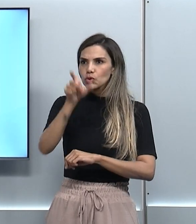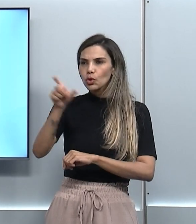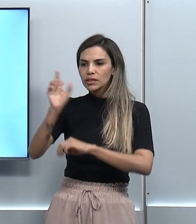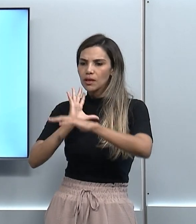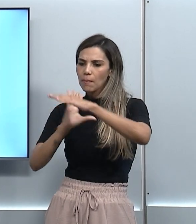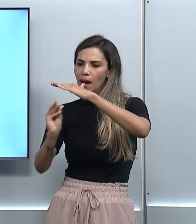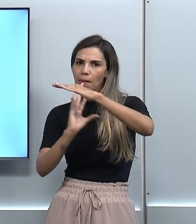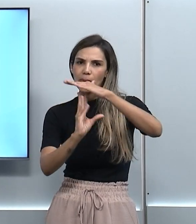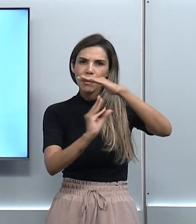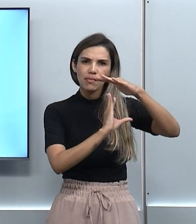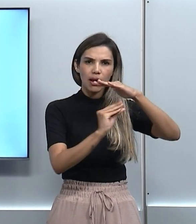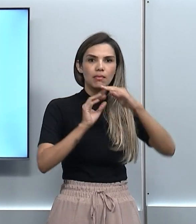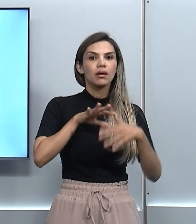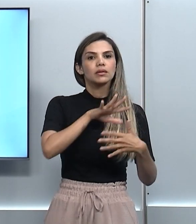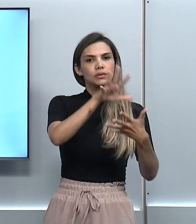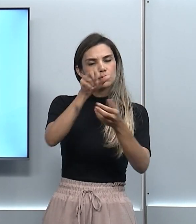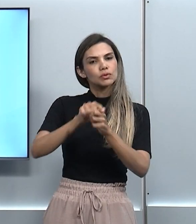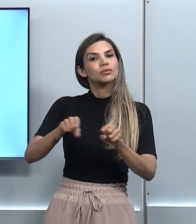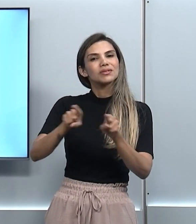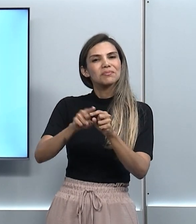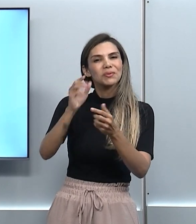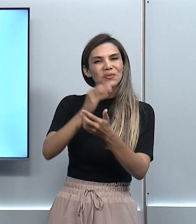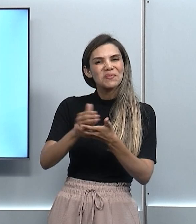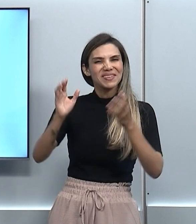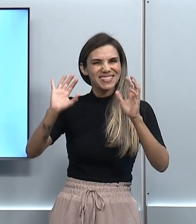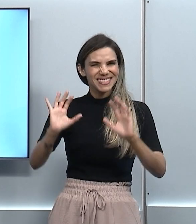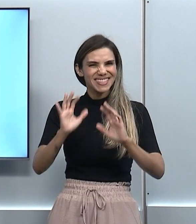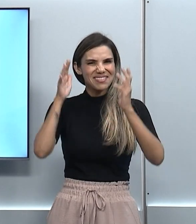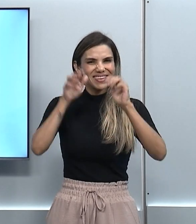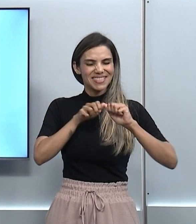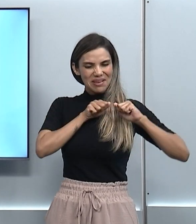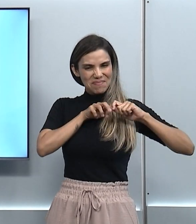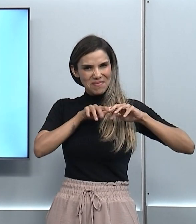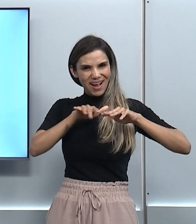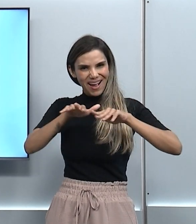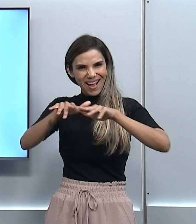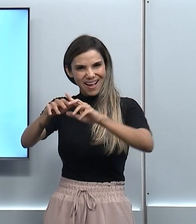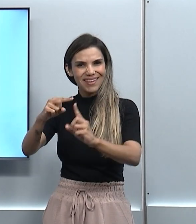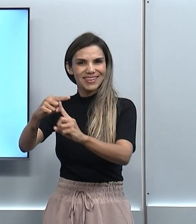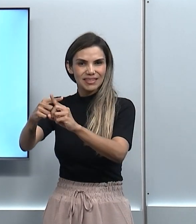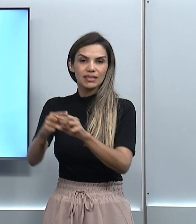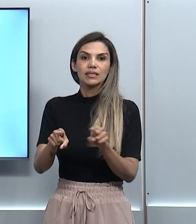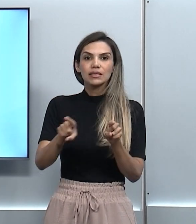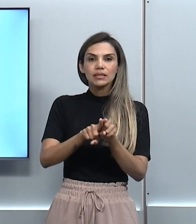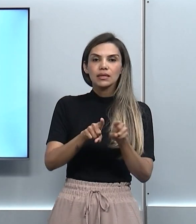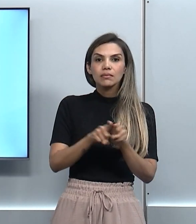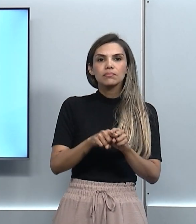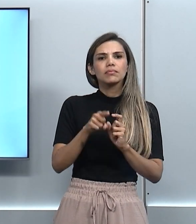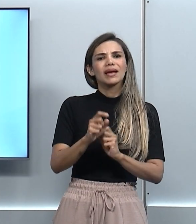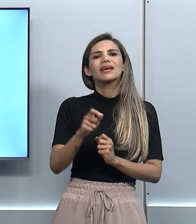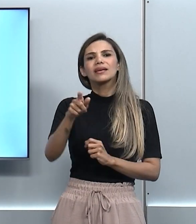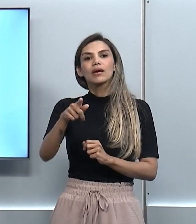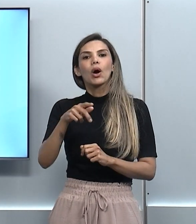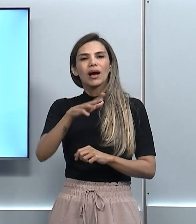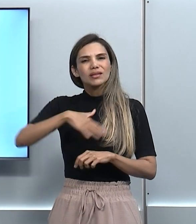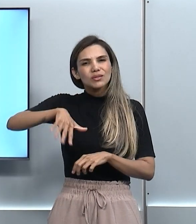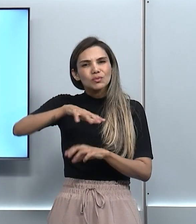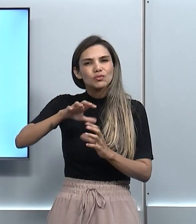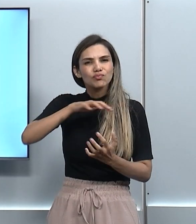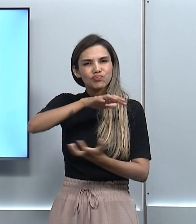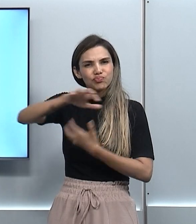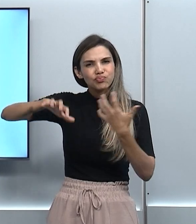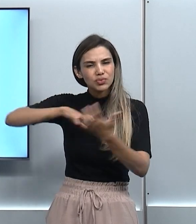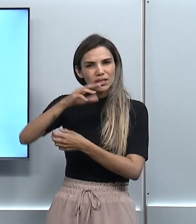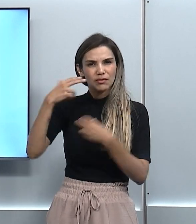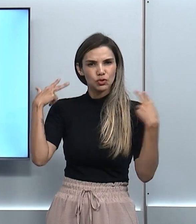ao redor do mundo, o início da romaria em Goiás e o adiamento da greve dos motoristas do transporte